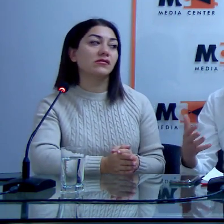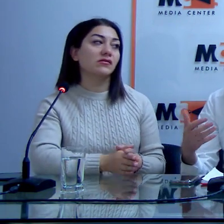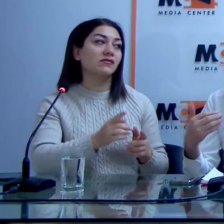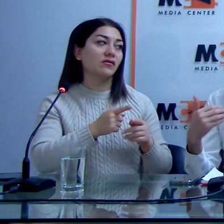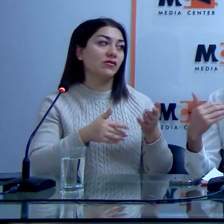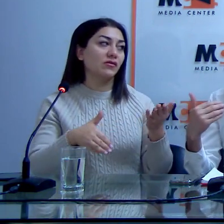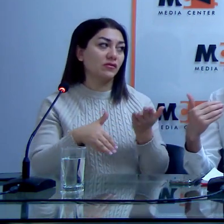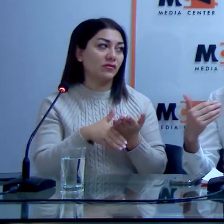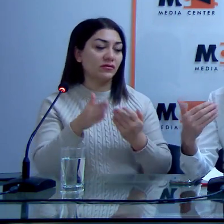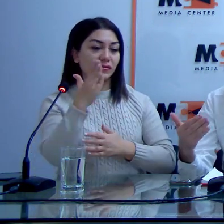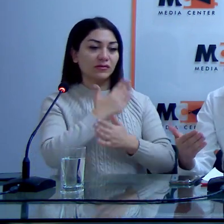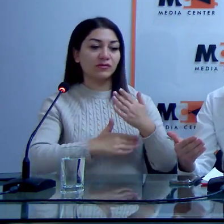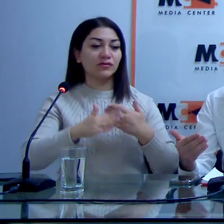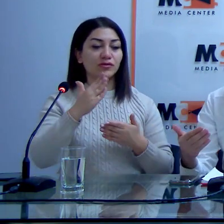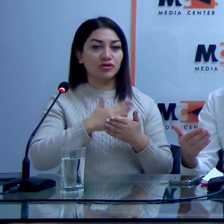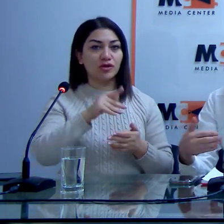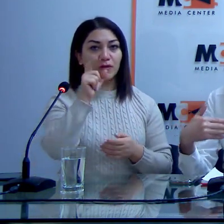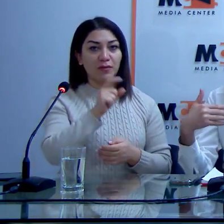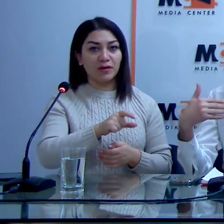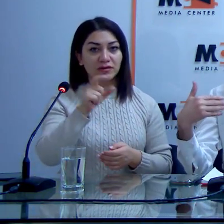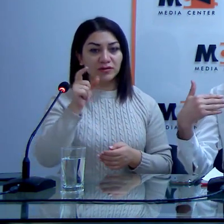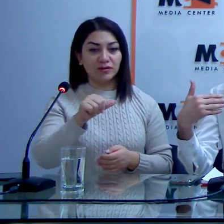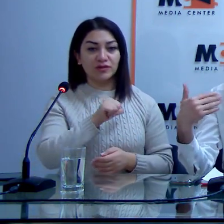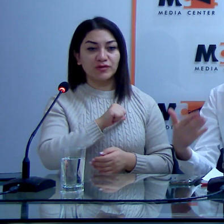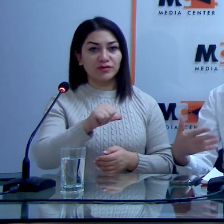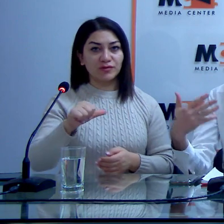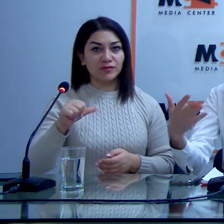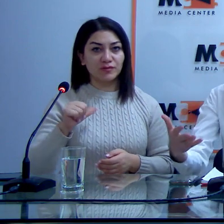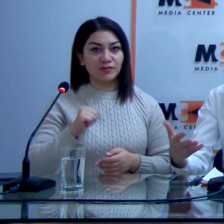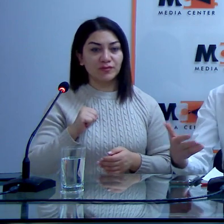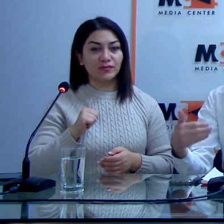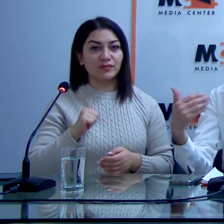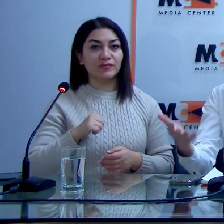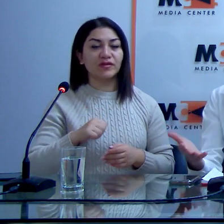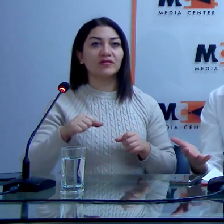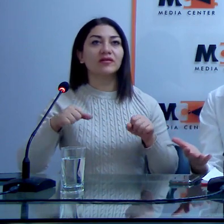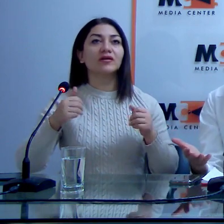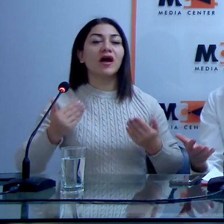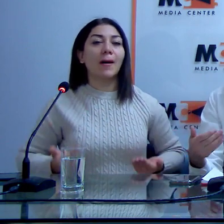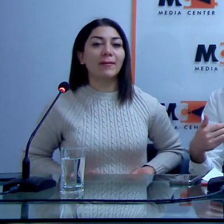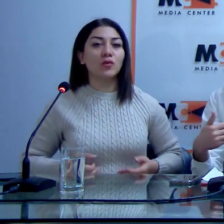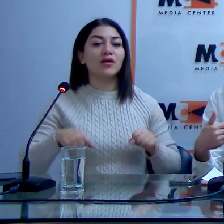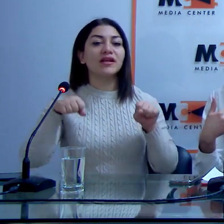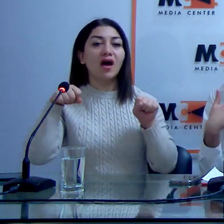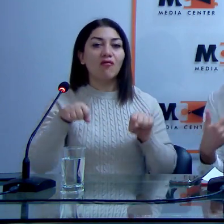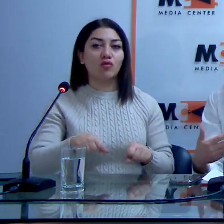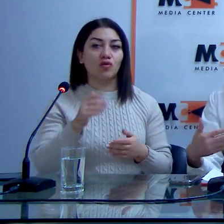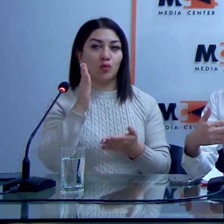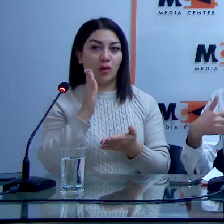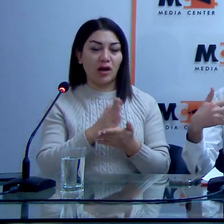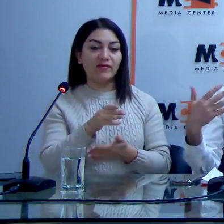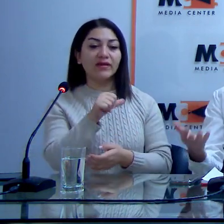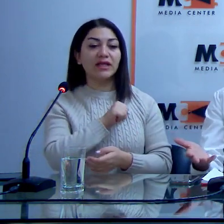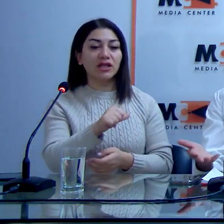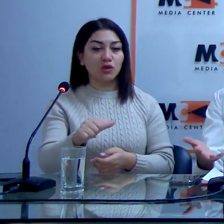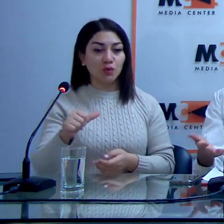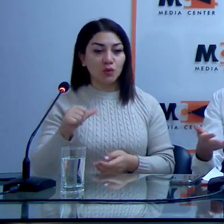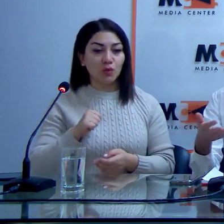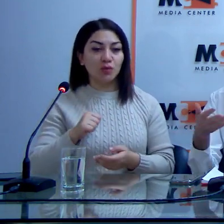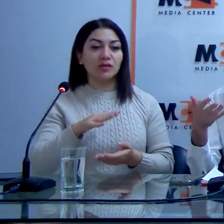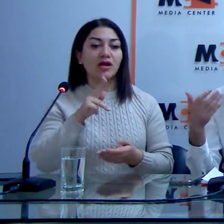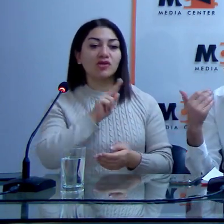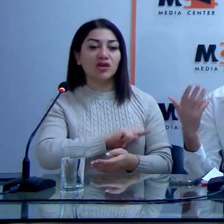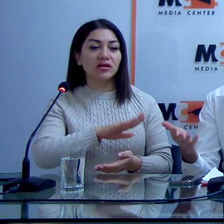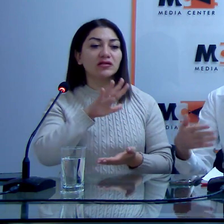օգնի հայտարարում ուդոտու անկան ինքնուրույն անպլու լայնվուտք իլայնտել ինքնուրույն to pass